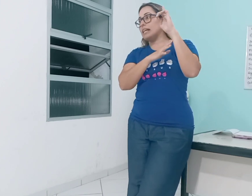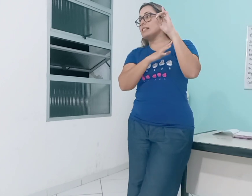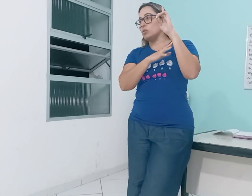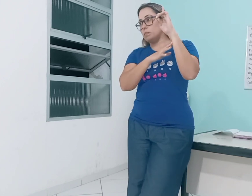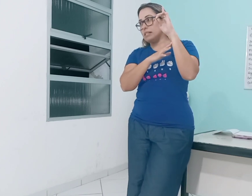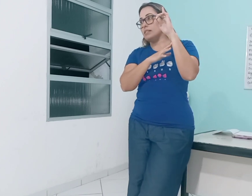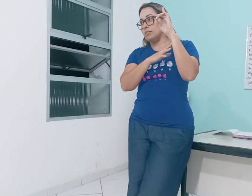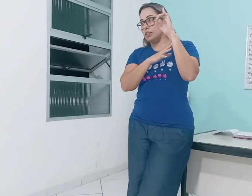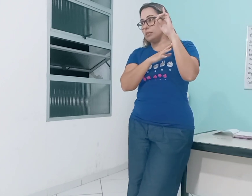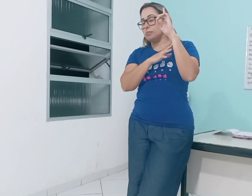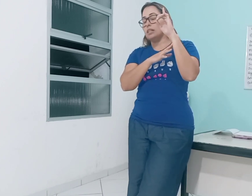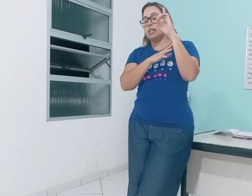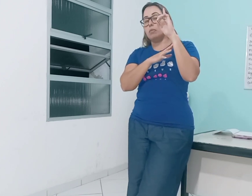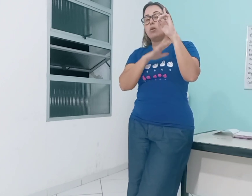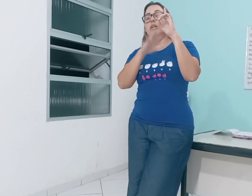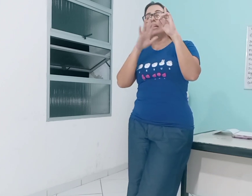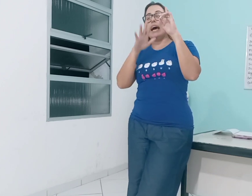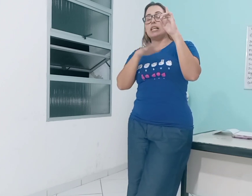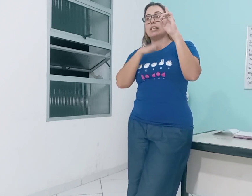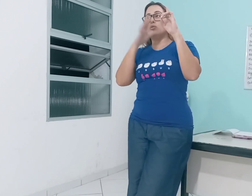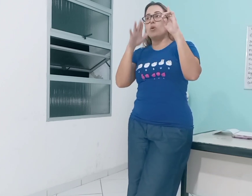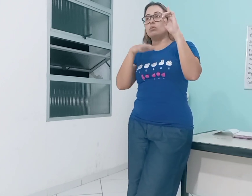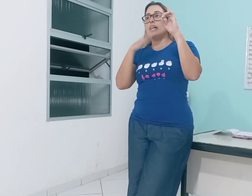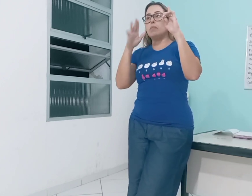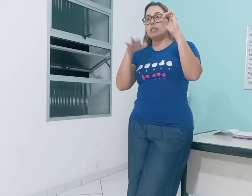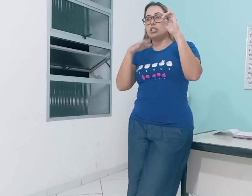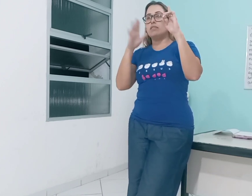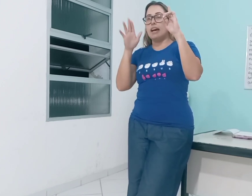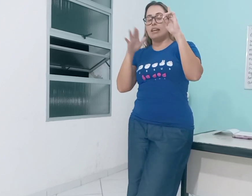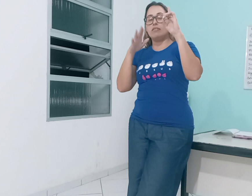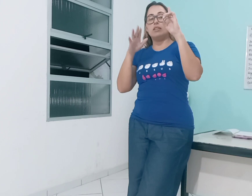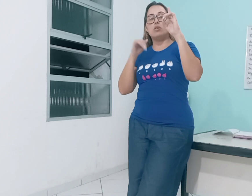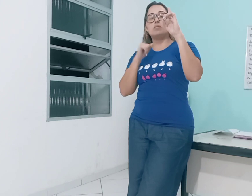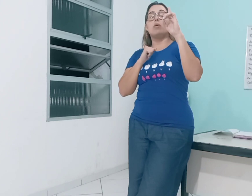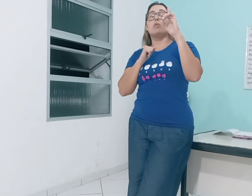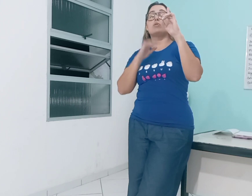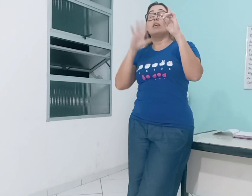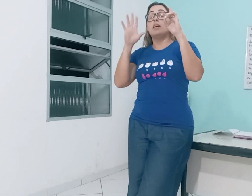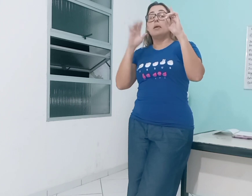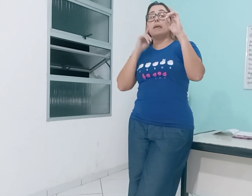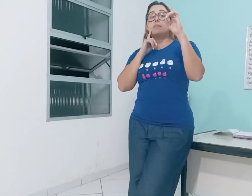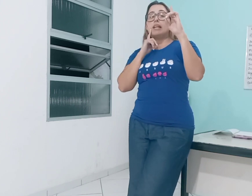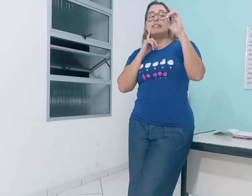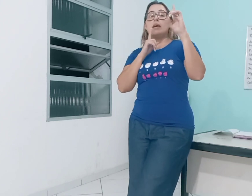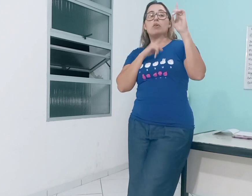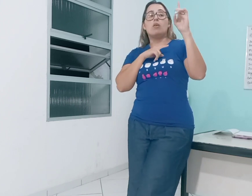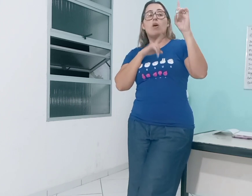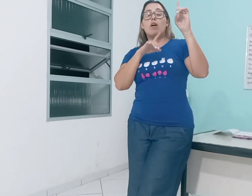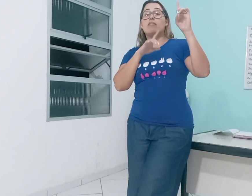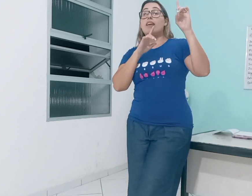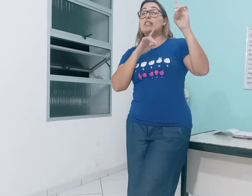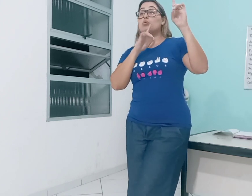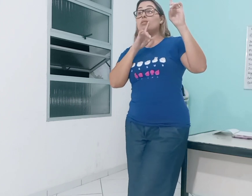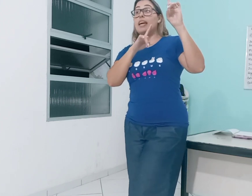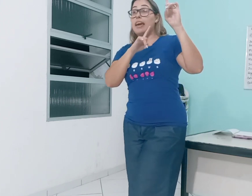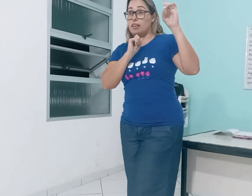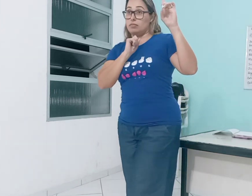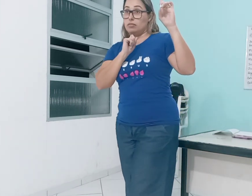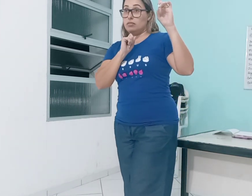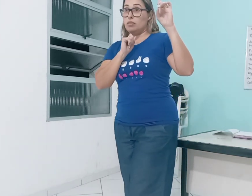numeração específica, tá bom? Aí isso com o tempo a gente vai vendo aos poucos. Mas, por exemplo, ó, faz o D. Quando